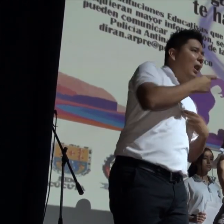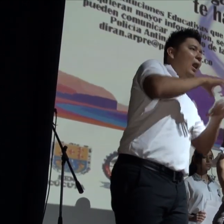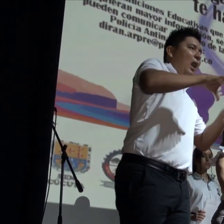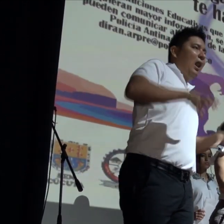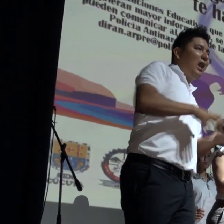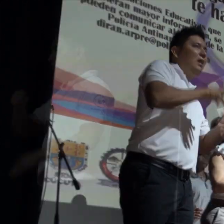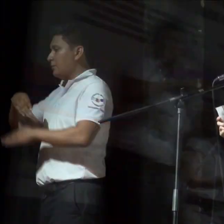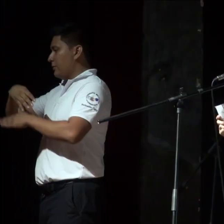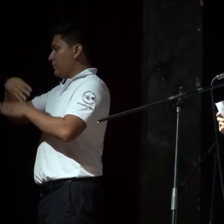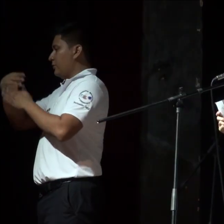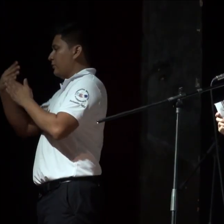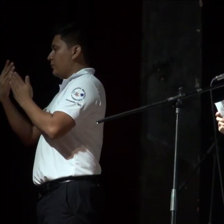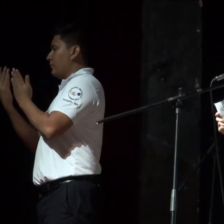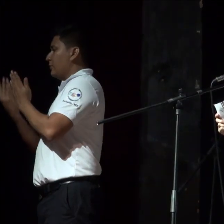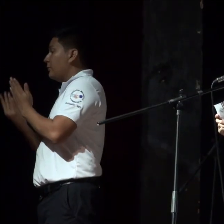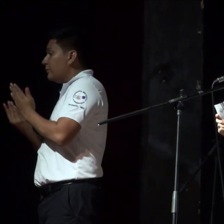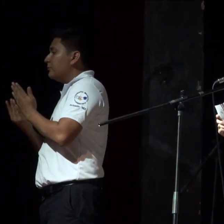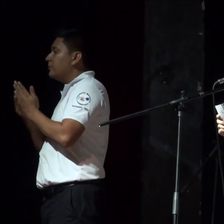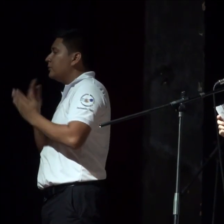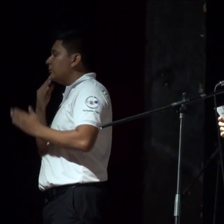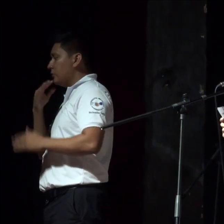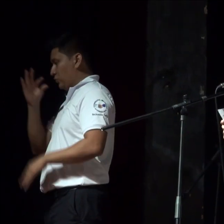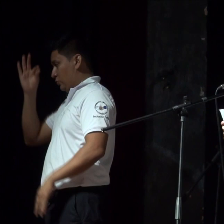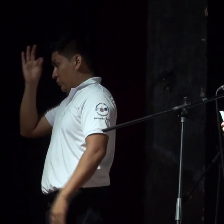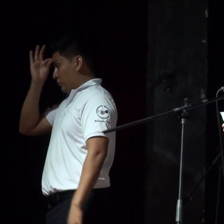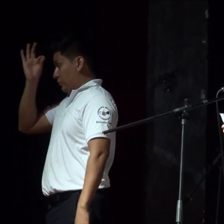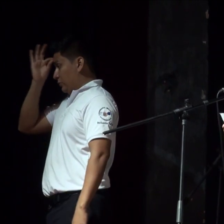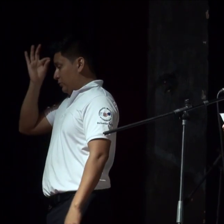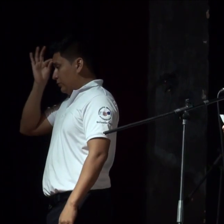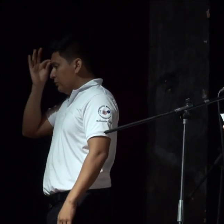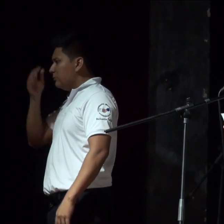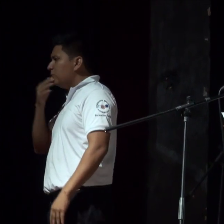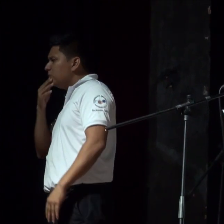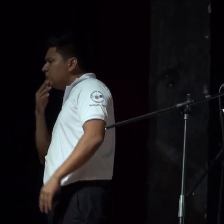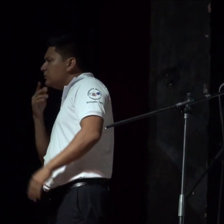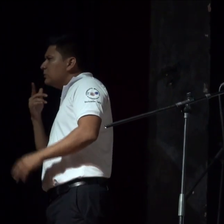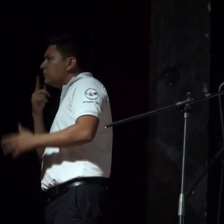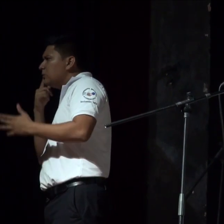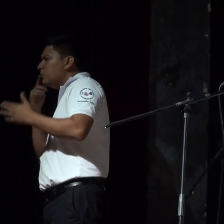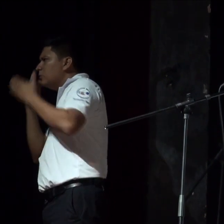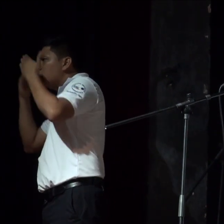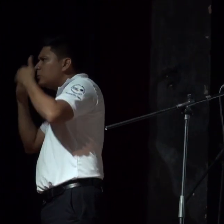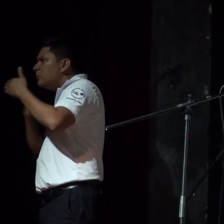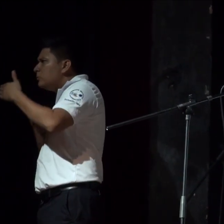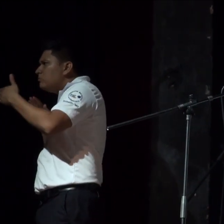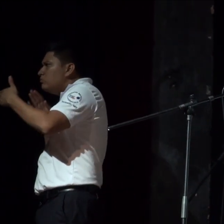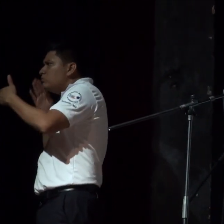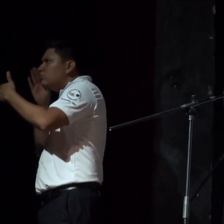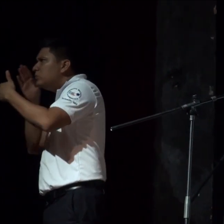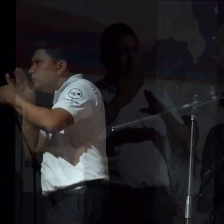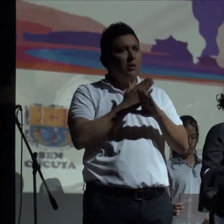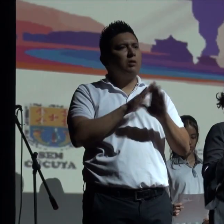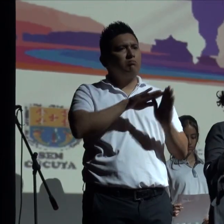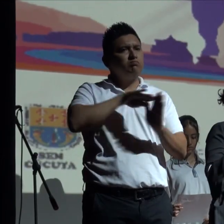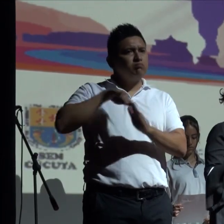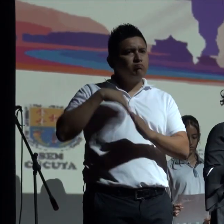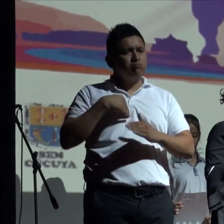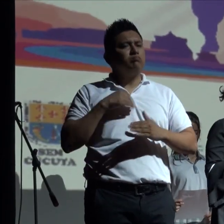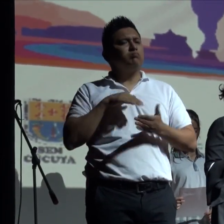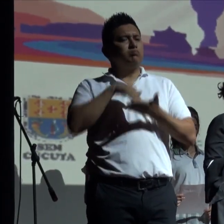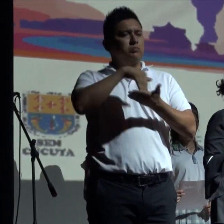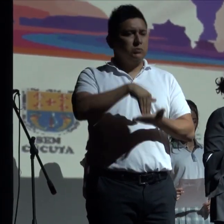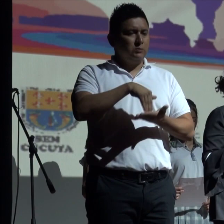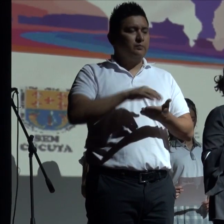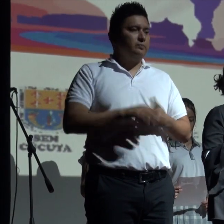harán disfrutar. Las drogas te alejan de lo grande que puedes llegar a ser y del gran camino que te queda por recorrer. Y